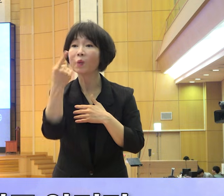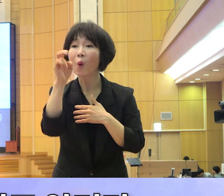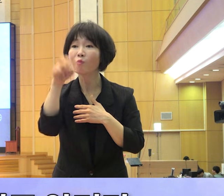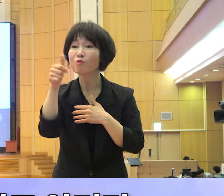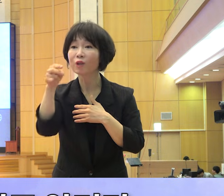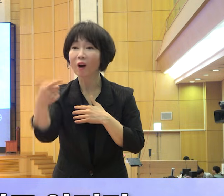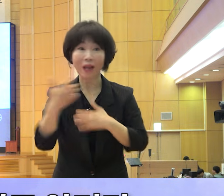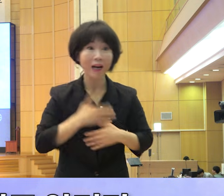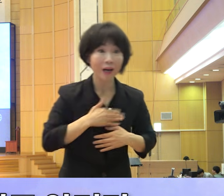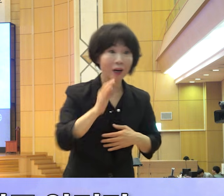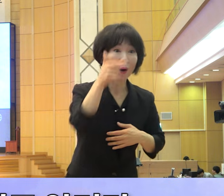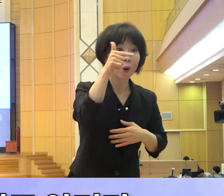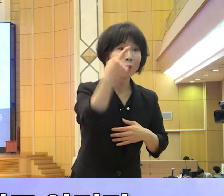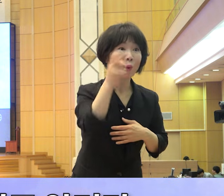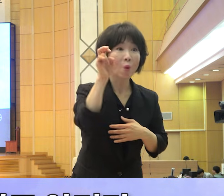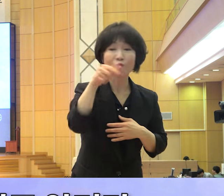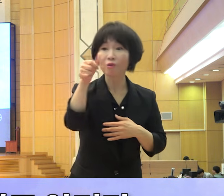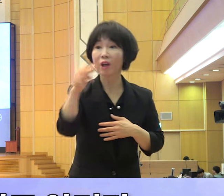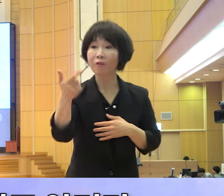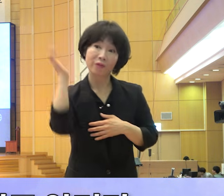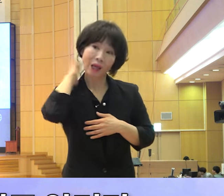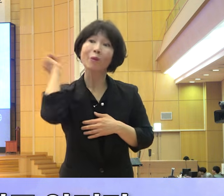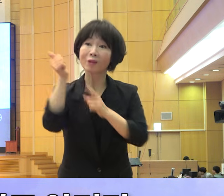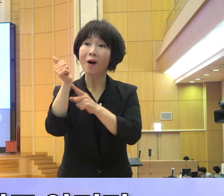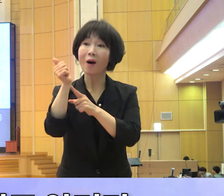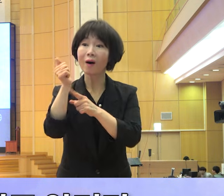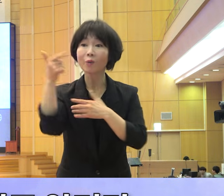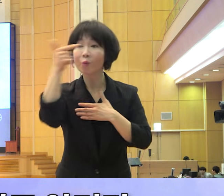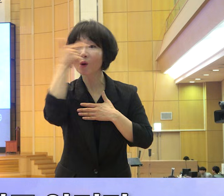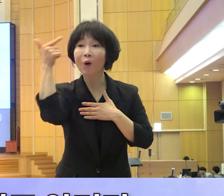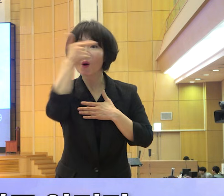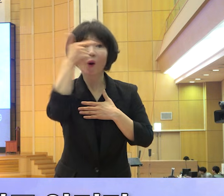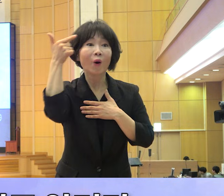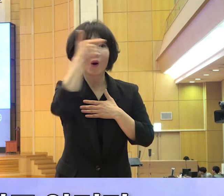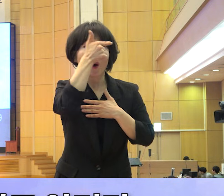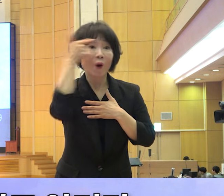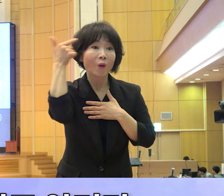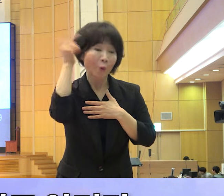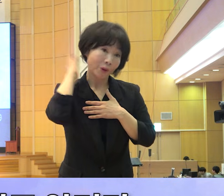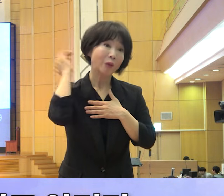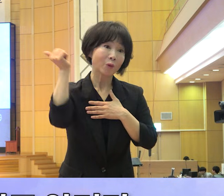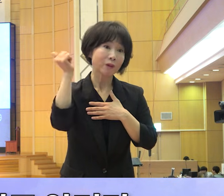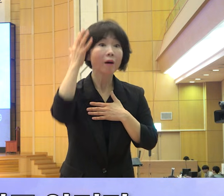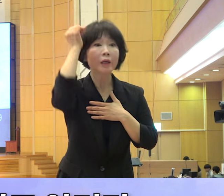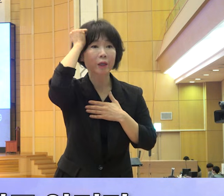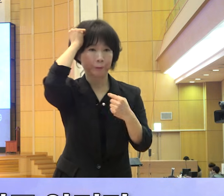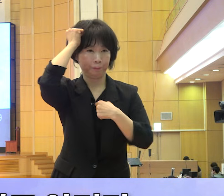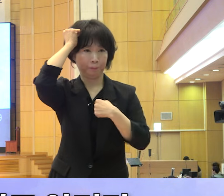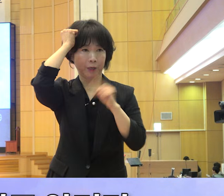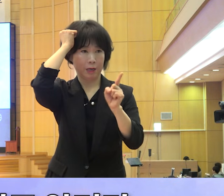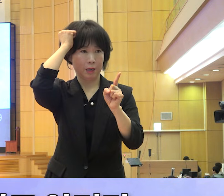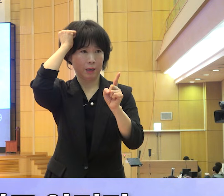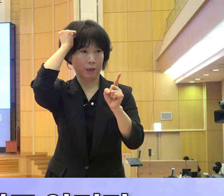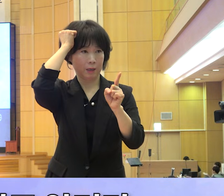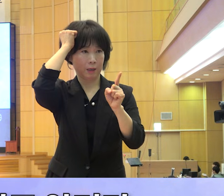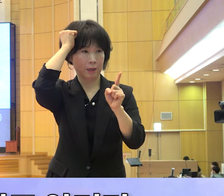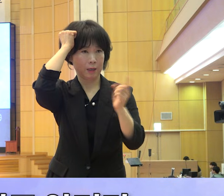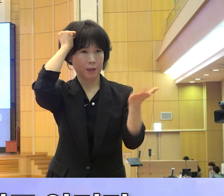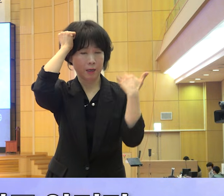대통령이 대통령 되기 전에 거기에 뭐 인터뷰를 하든지 아니면 토론할